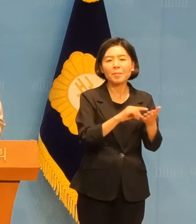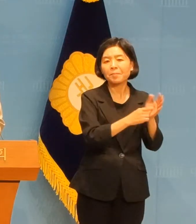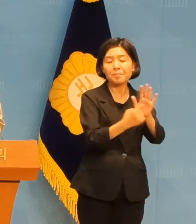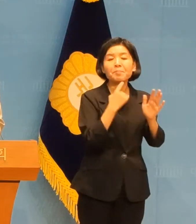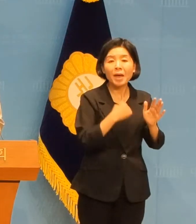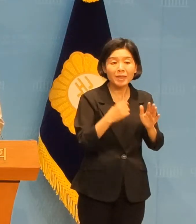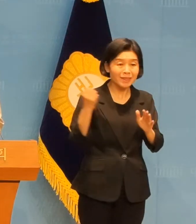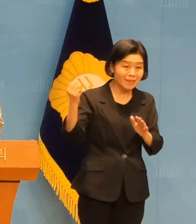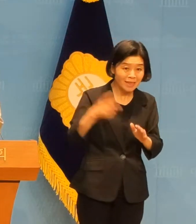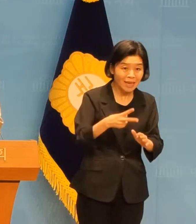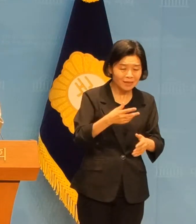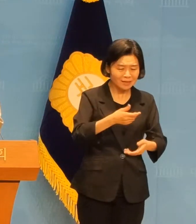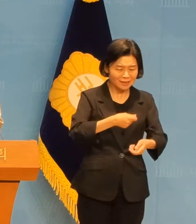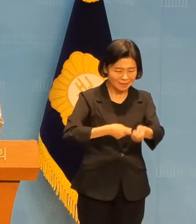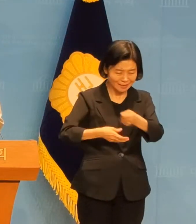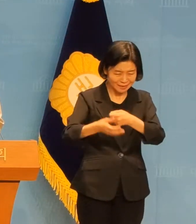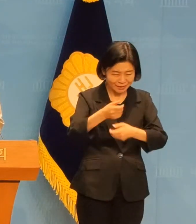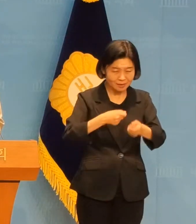관련자들을 소환하고